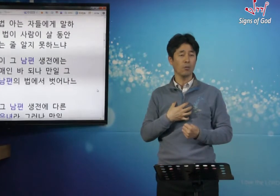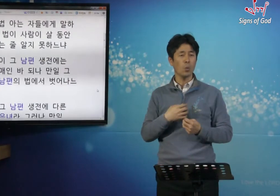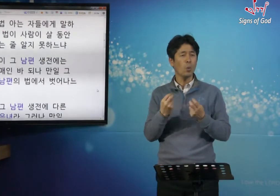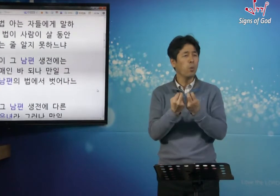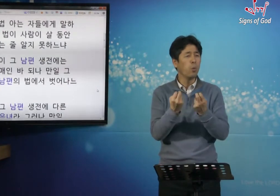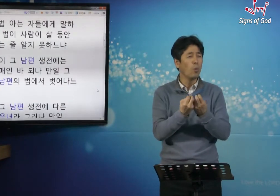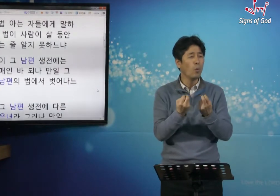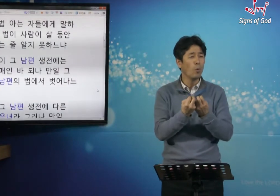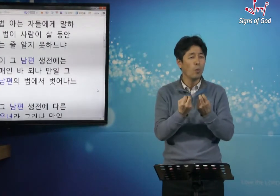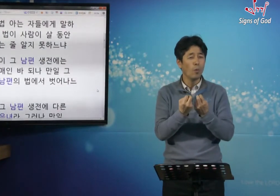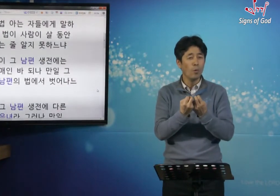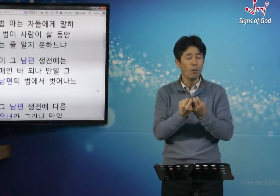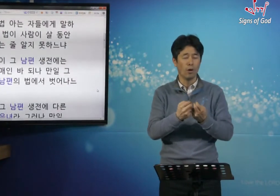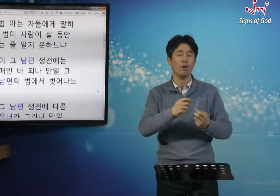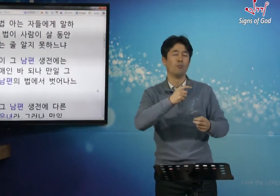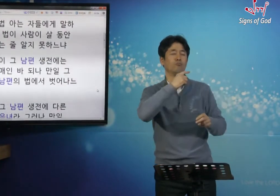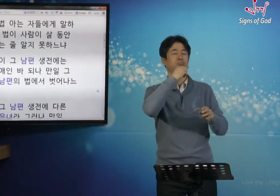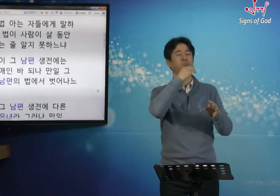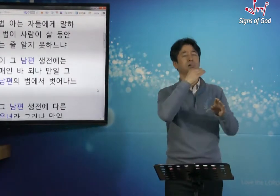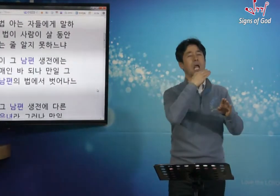있습니다. 그런데 그것을 어떻게